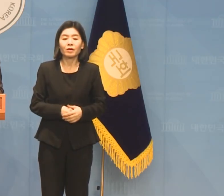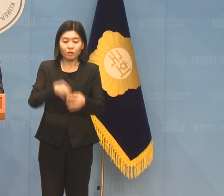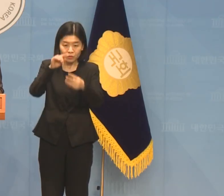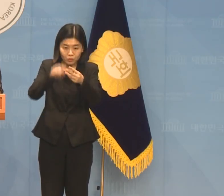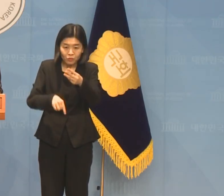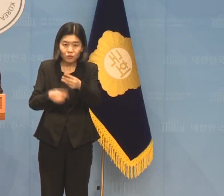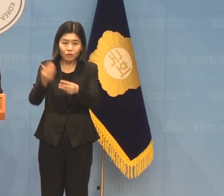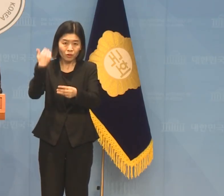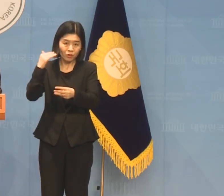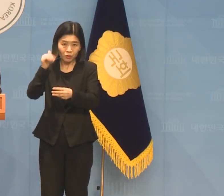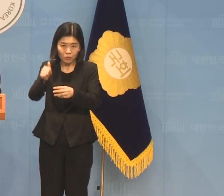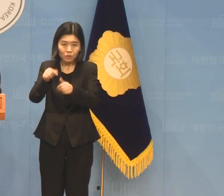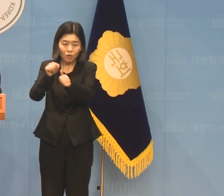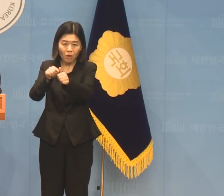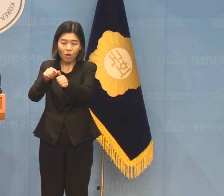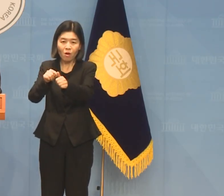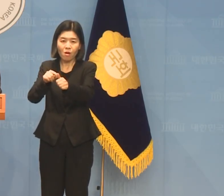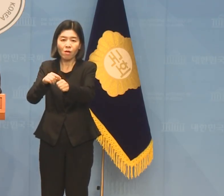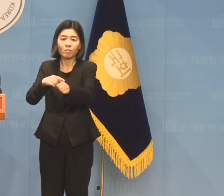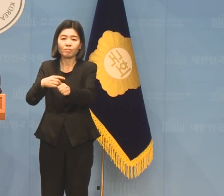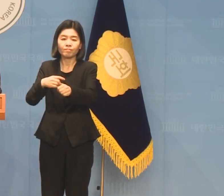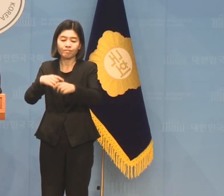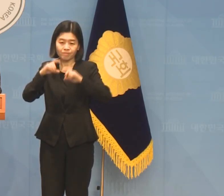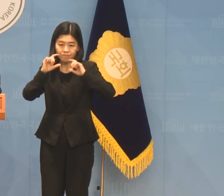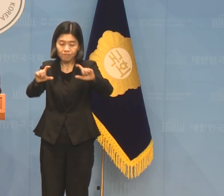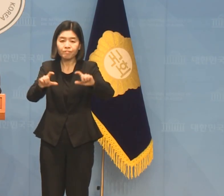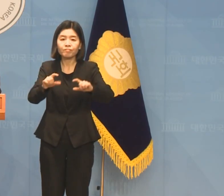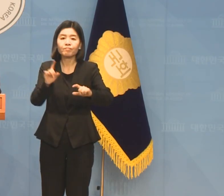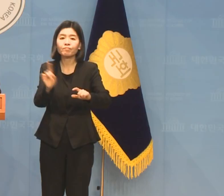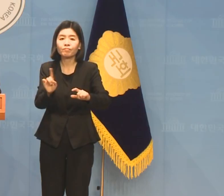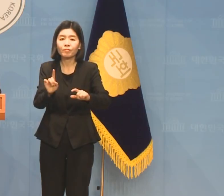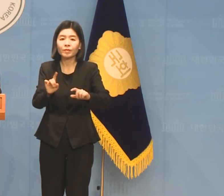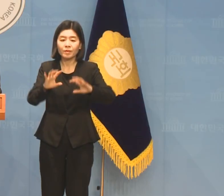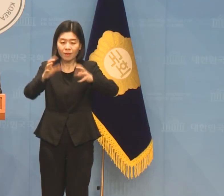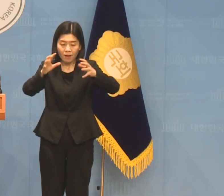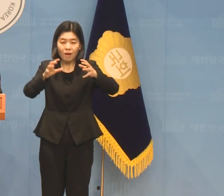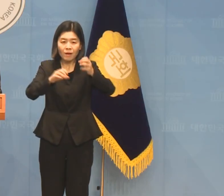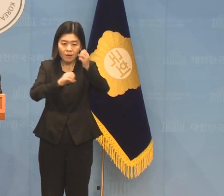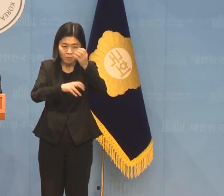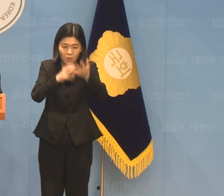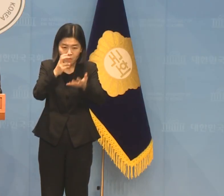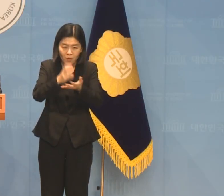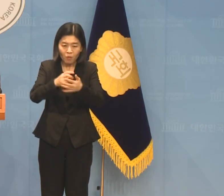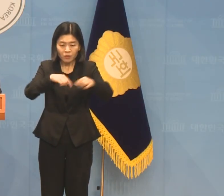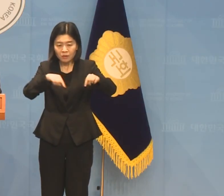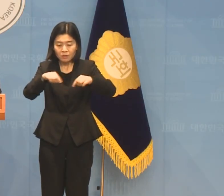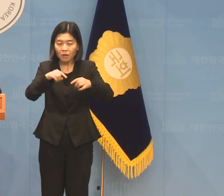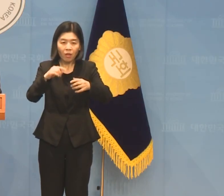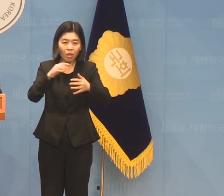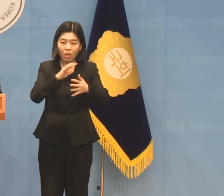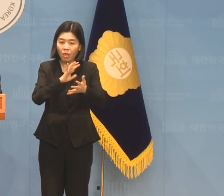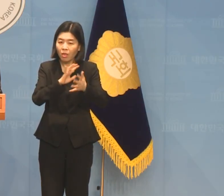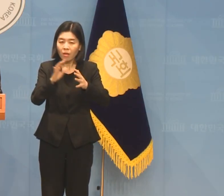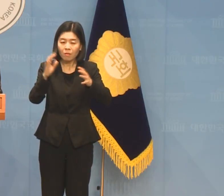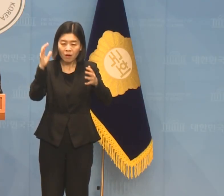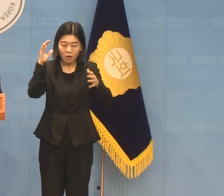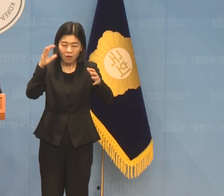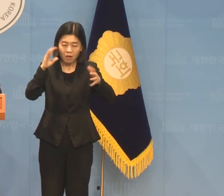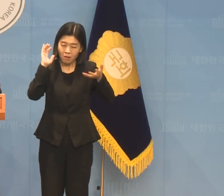윤석열 전 대통령에게도 경고합니다. 헌정질서를 무너뜨려 놓고도 대선판의